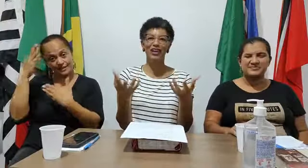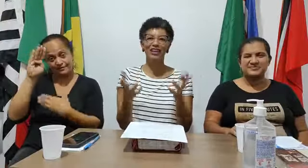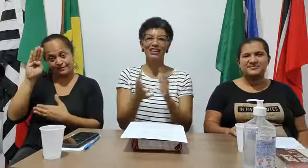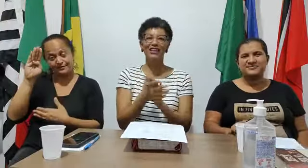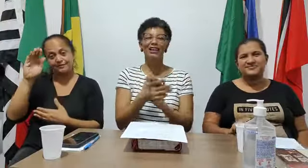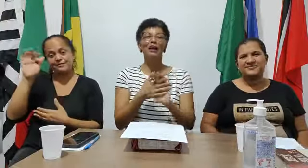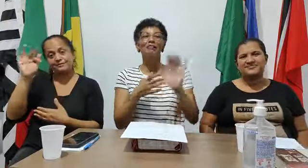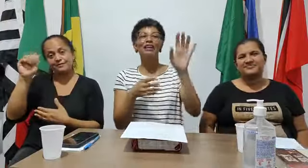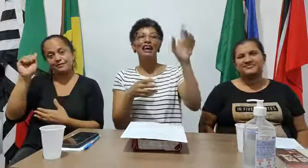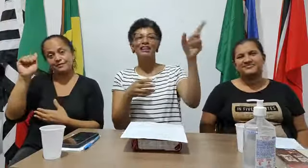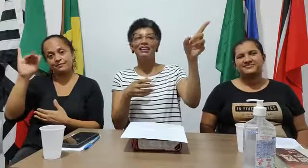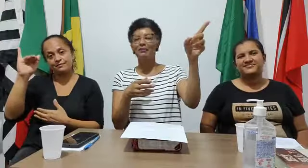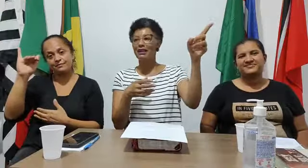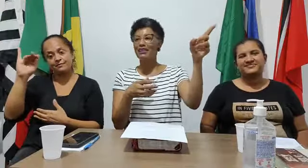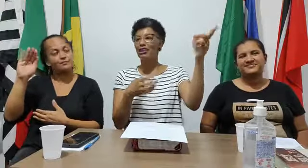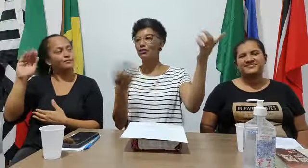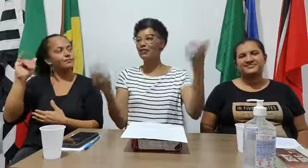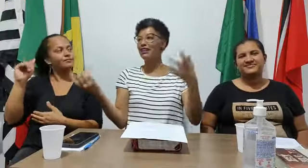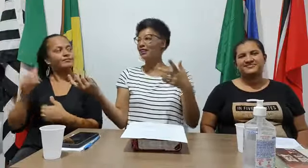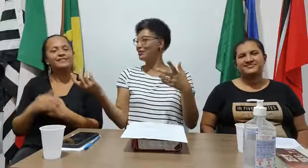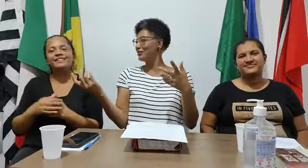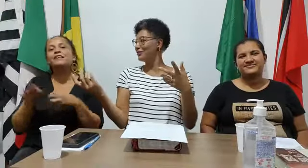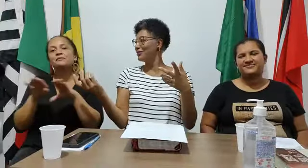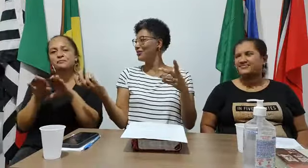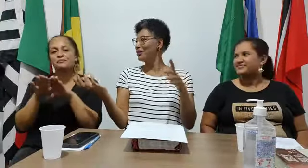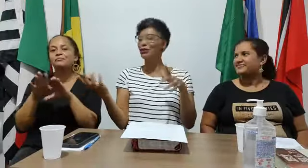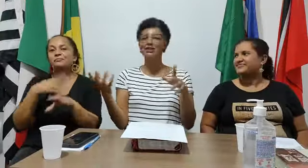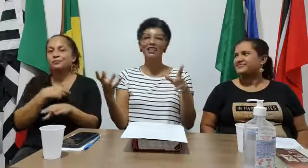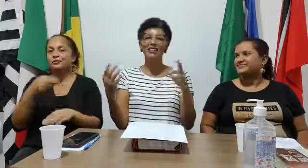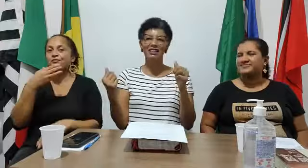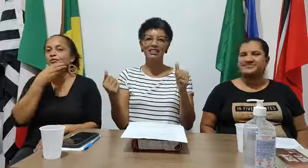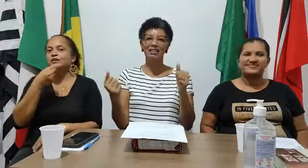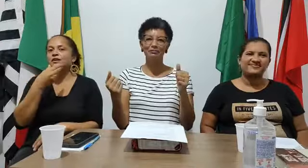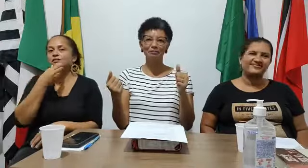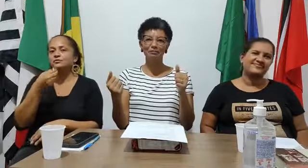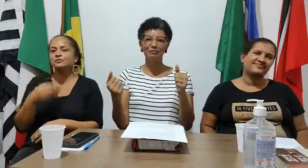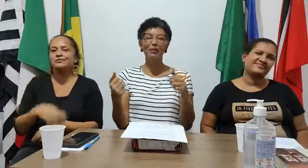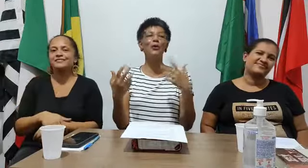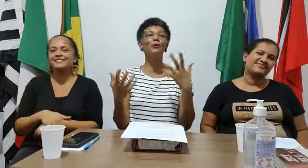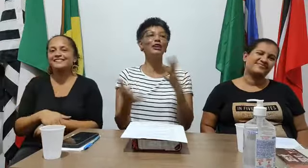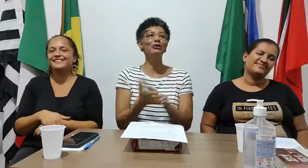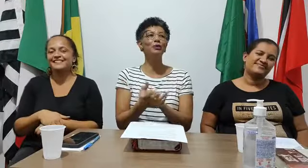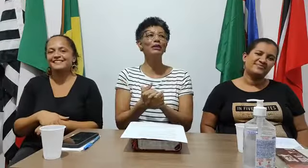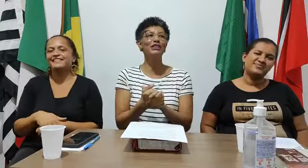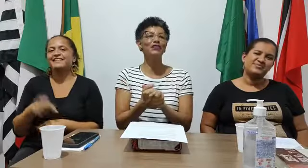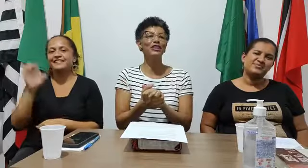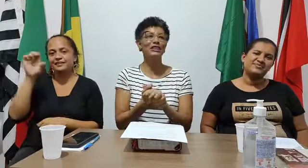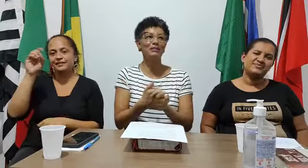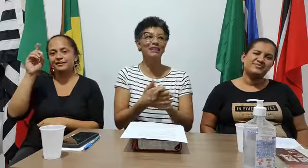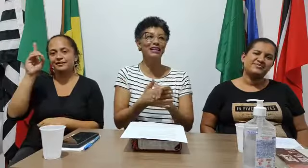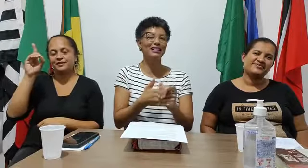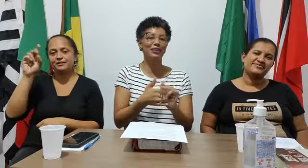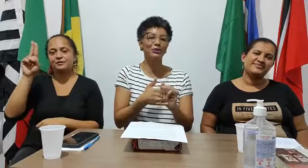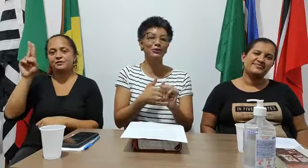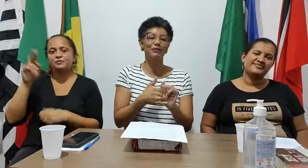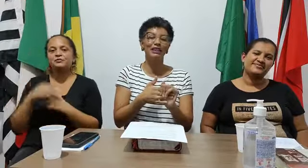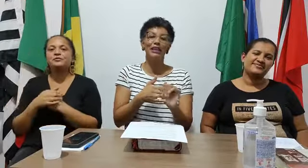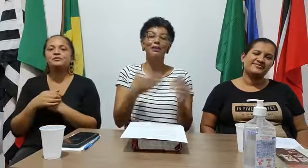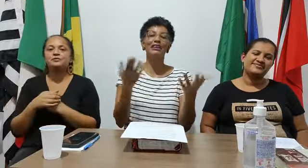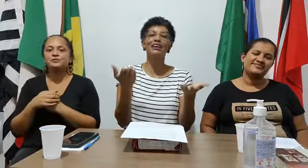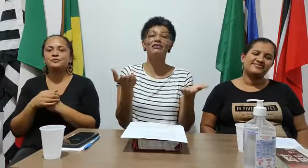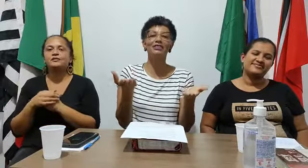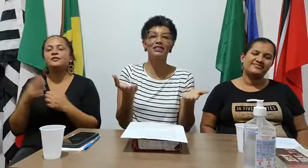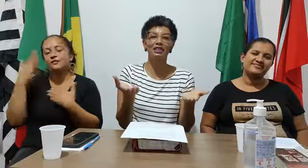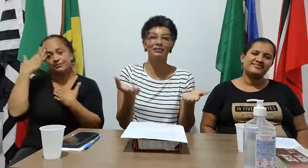obrigada, Jaque. Obrigada, a presença do filhão. Qual é o nome dele? Esqueci. Edu. O Edu, bendito entre as mulheres, né, Edu?